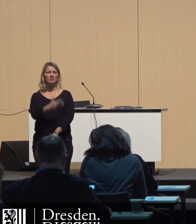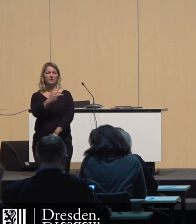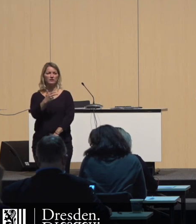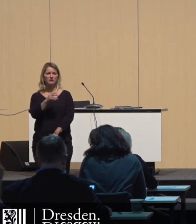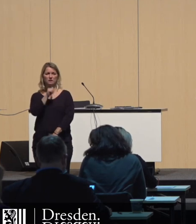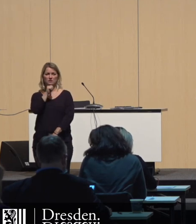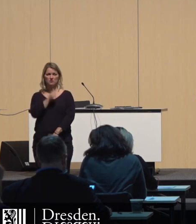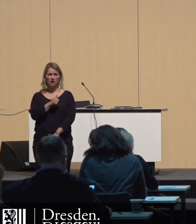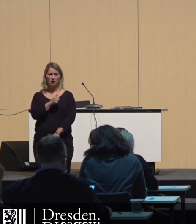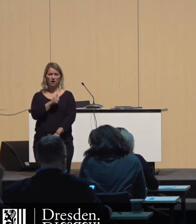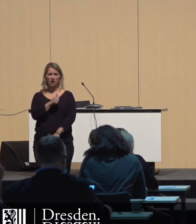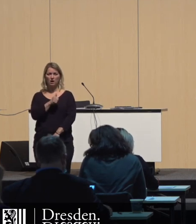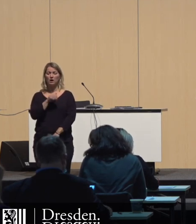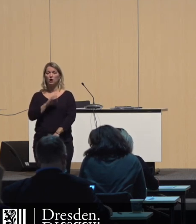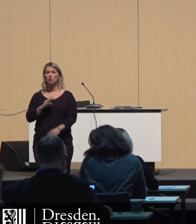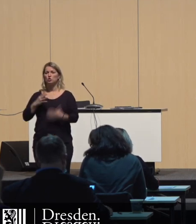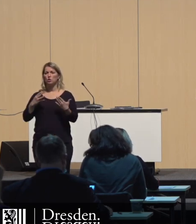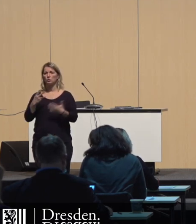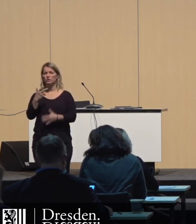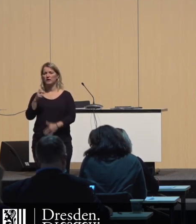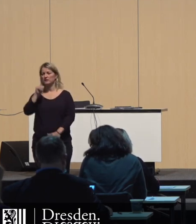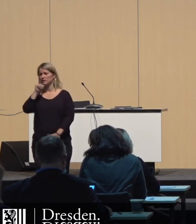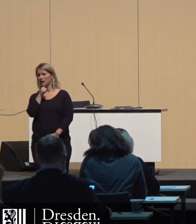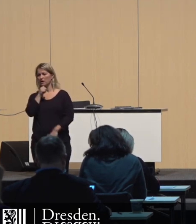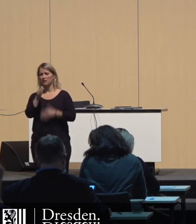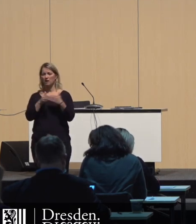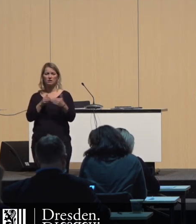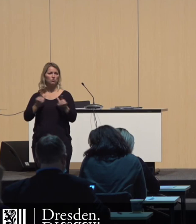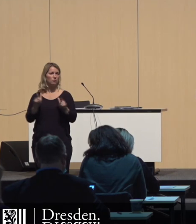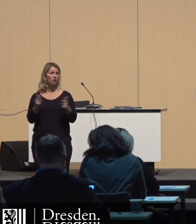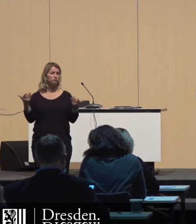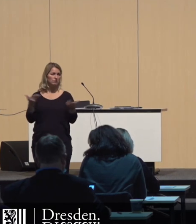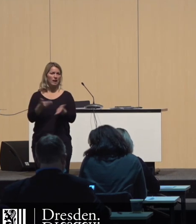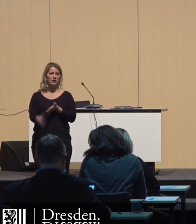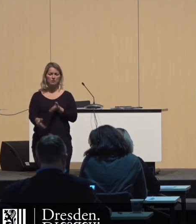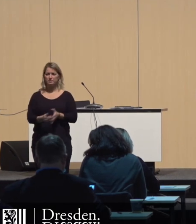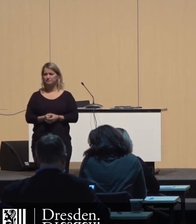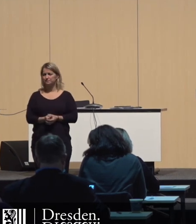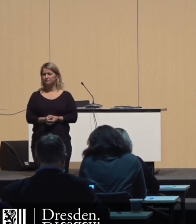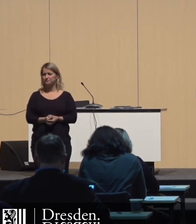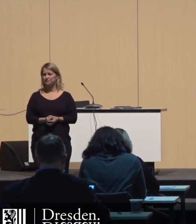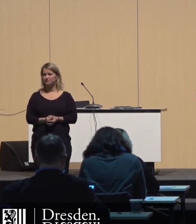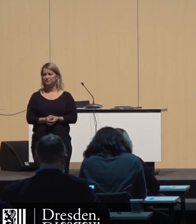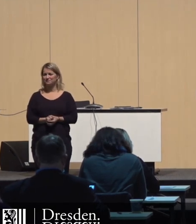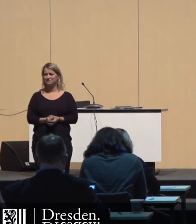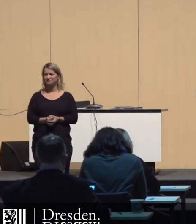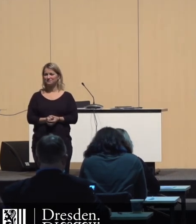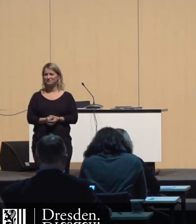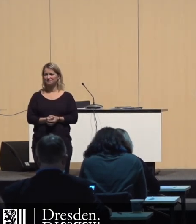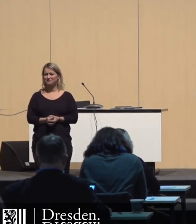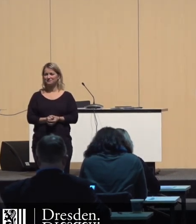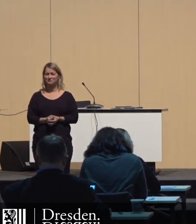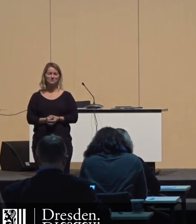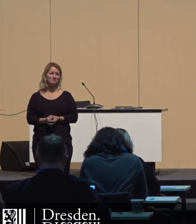Ja-Stimmen bei 39 Nein-Stimmen, keine Enthaltung, wird damit abgelehnt. Damit kommen wir